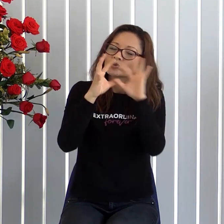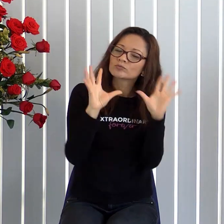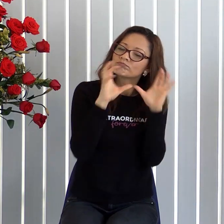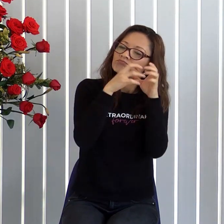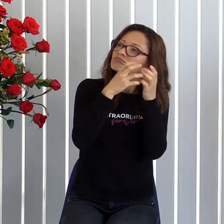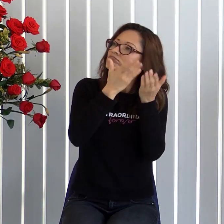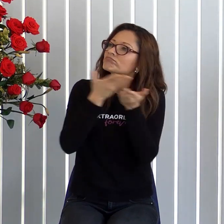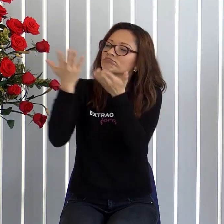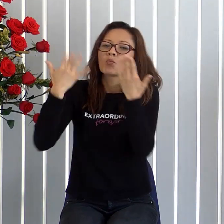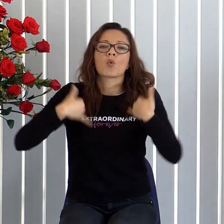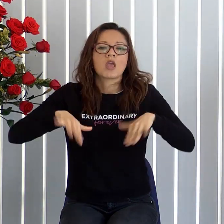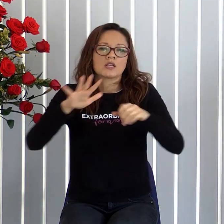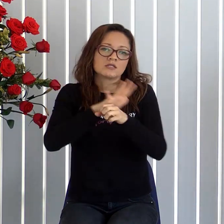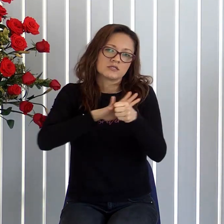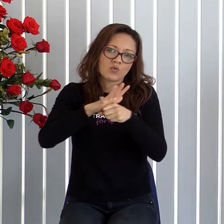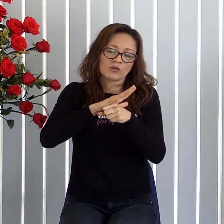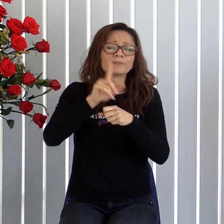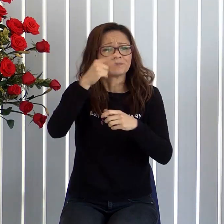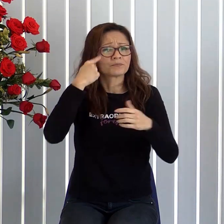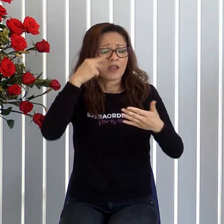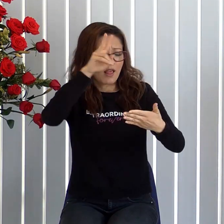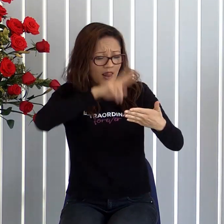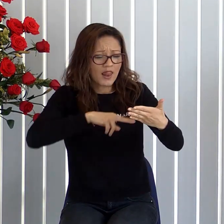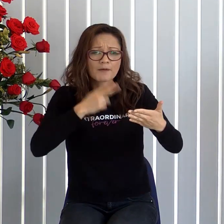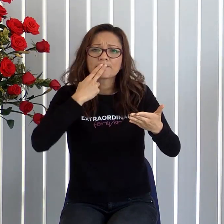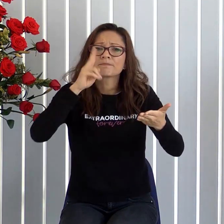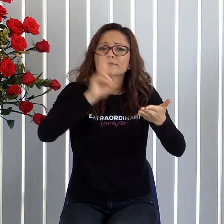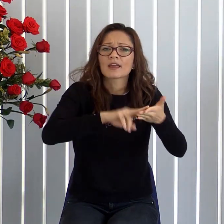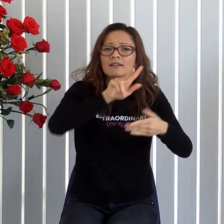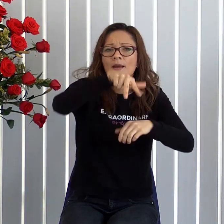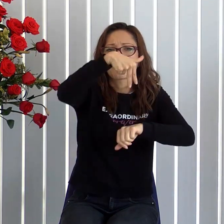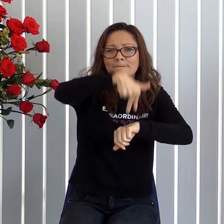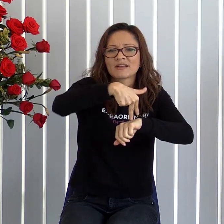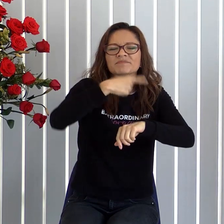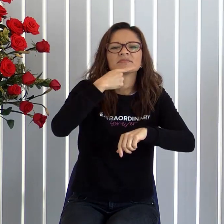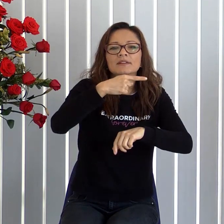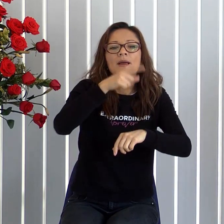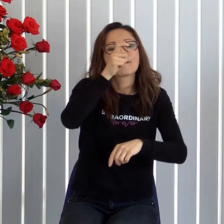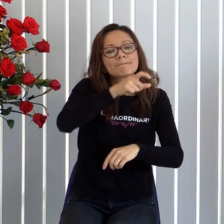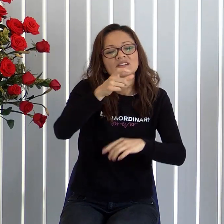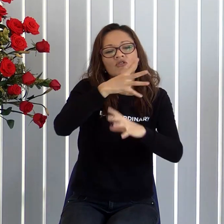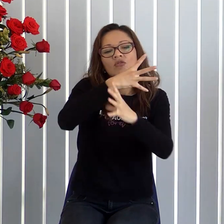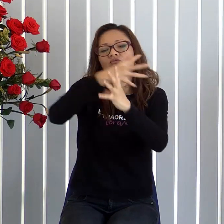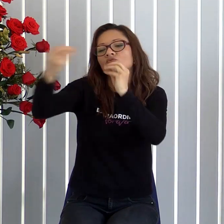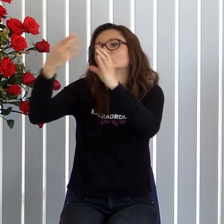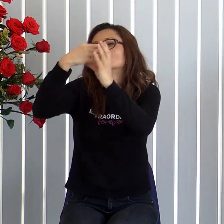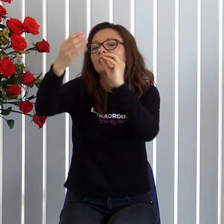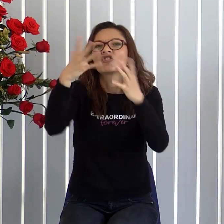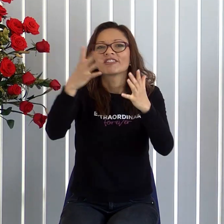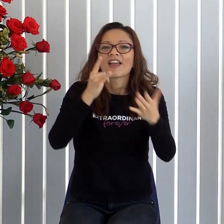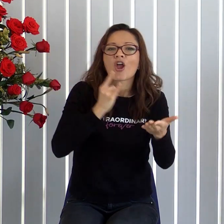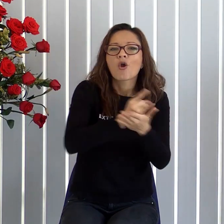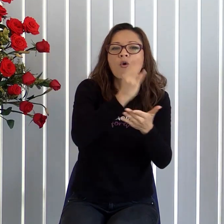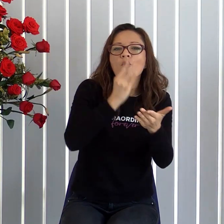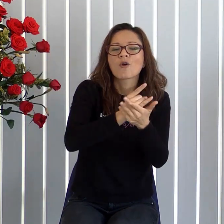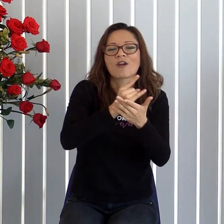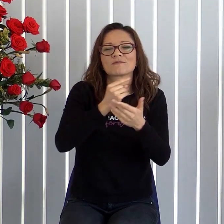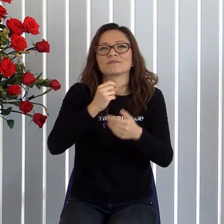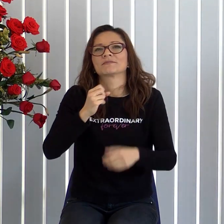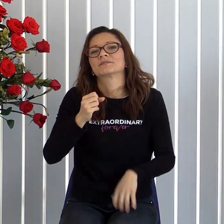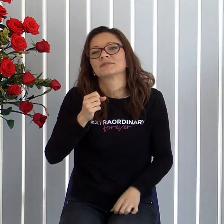Cuando usted está leyendo esta carta del apóstol Pedro, dice que a los expatriados en Usme, Suba, Soacha,